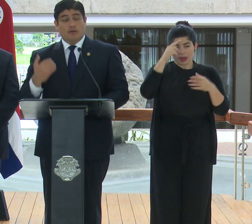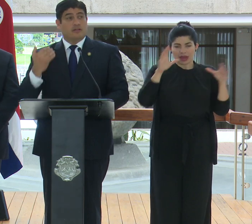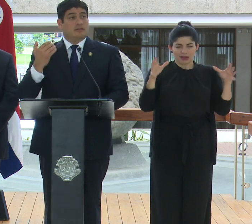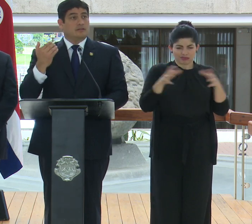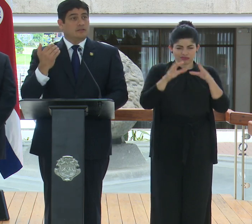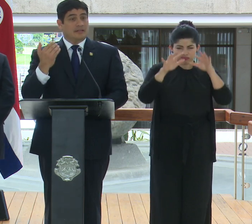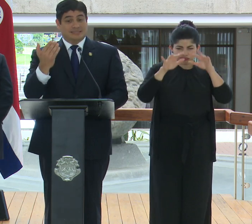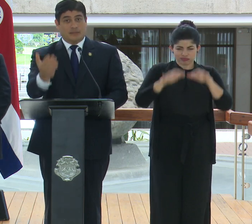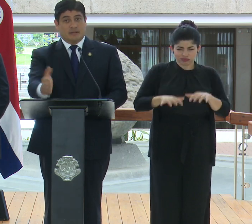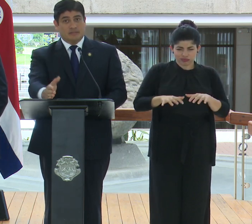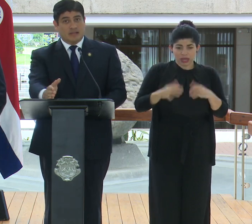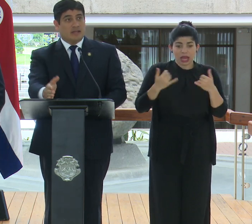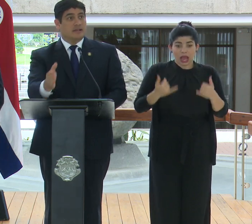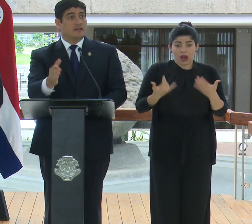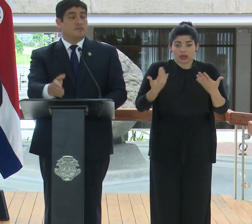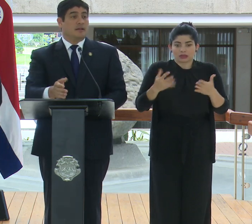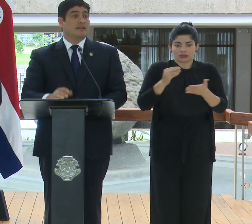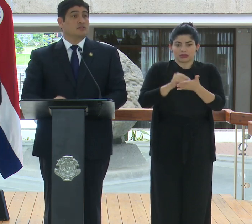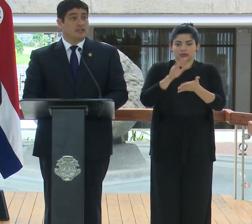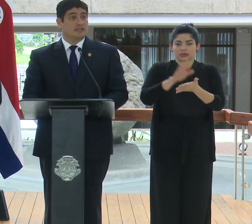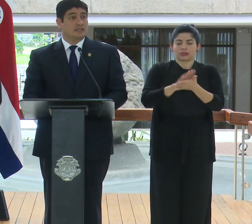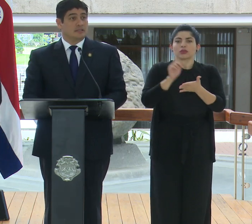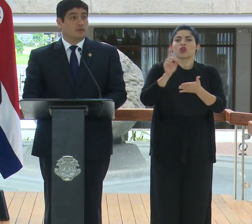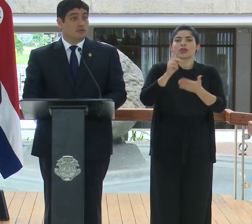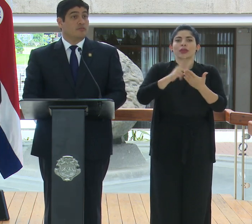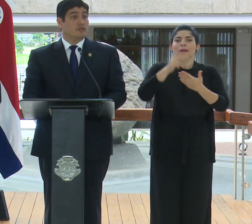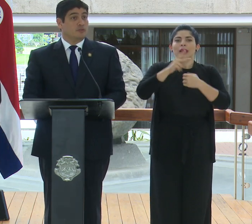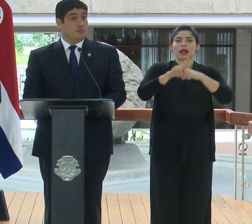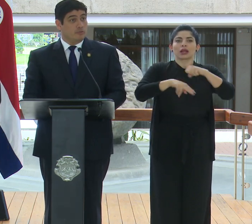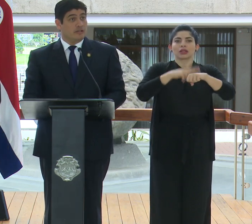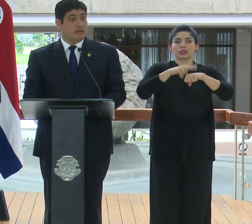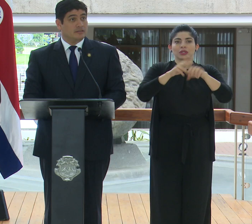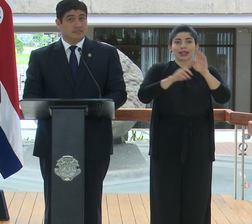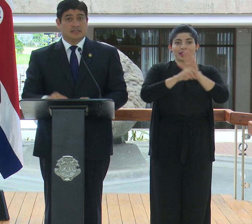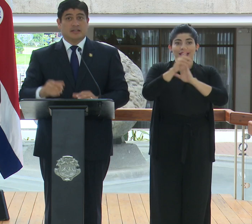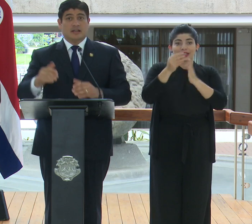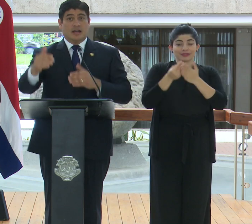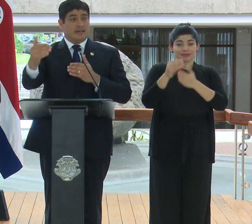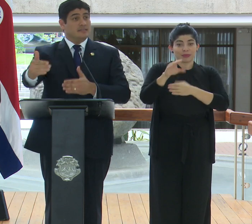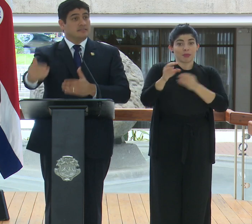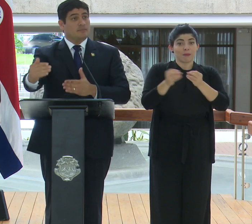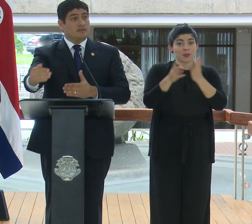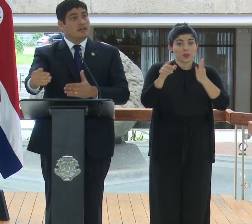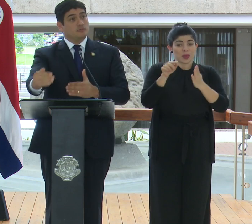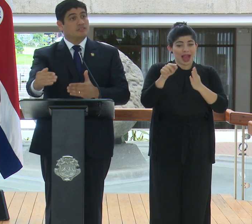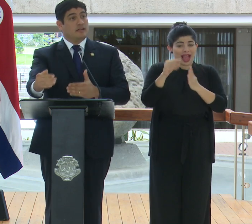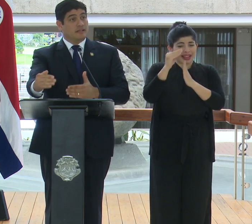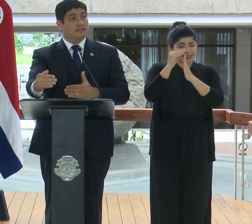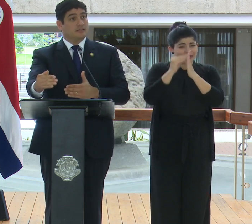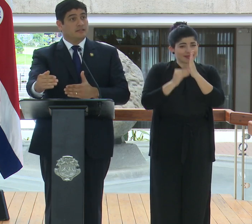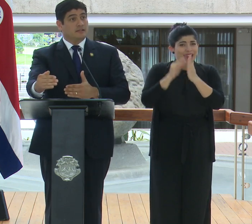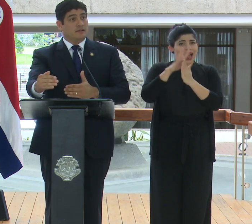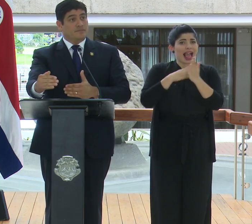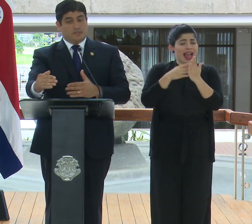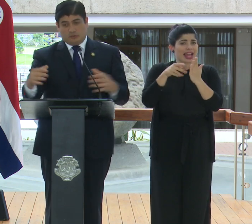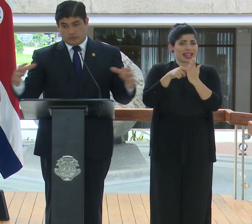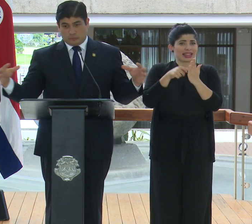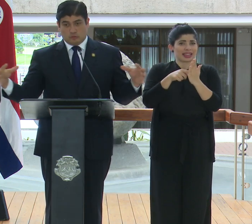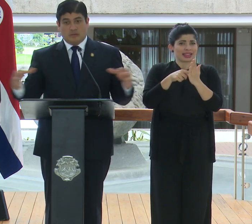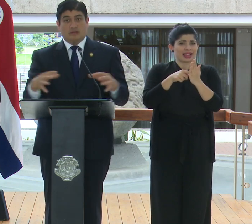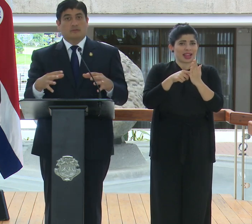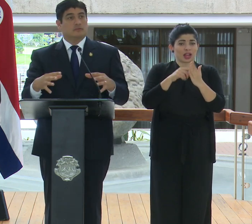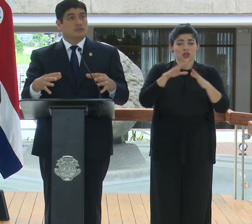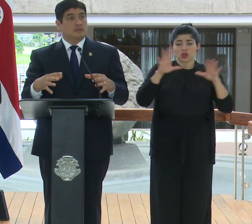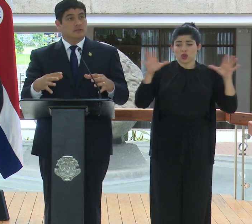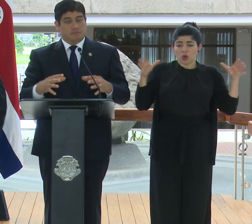que hoy está plasmada en el Plan Nacional de Desarrollo e Inversión Pública. Es decir, ahí está plasmada nuestra agenda y nos